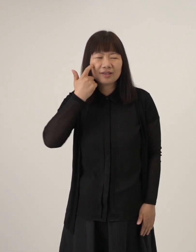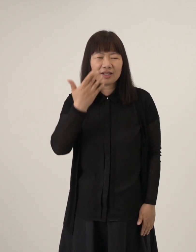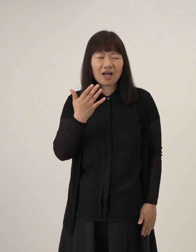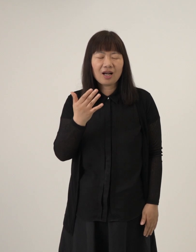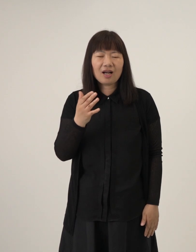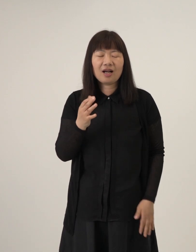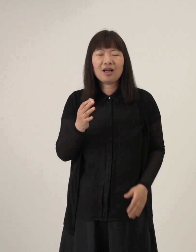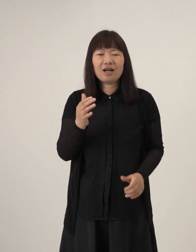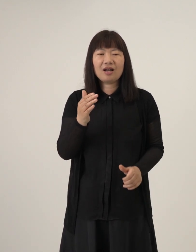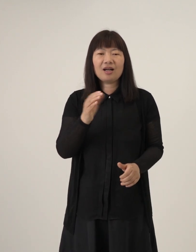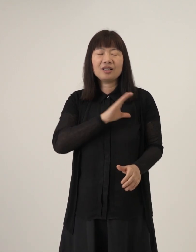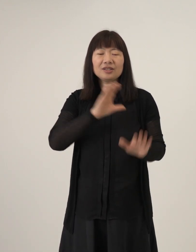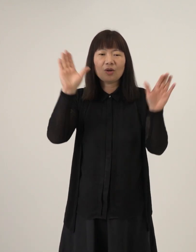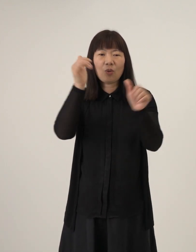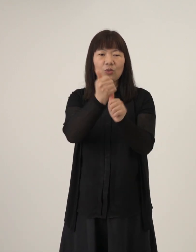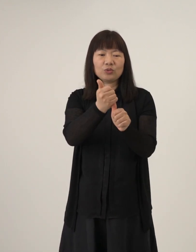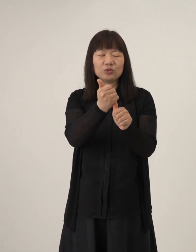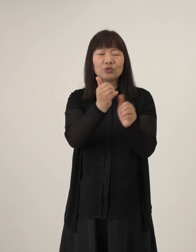여호수아서 1장을 한번 띄워보세요.